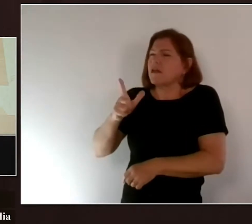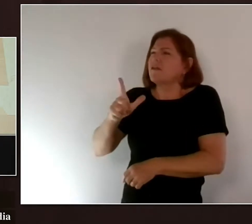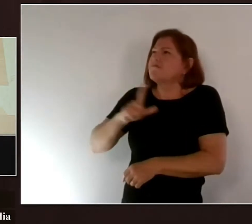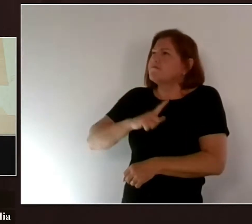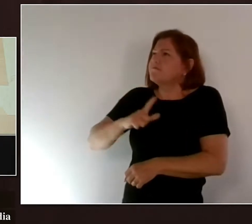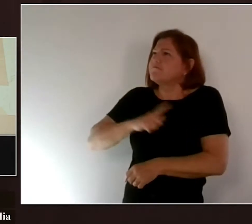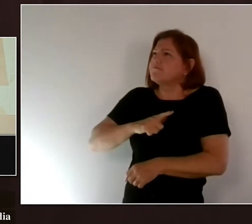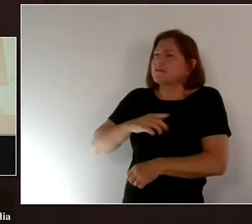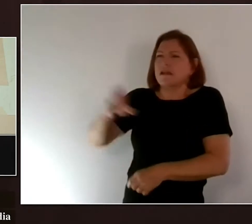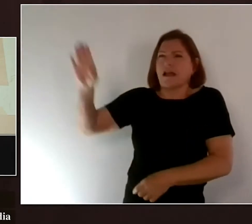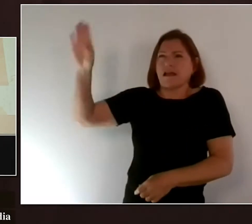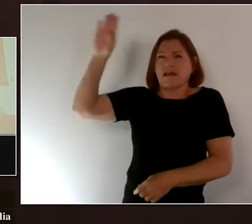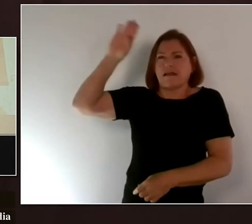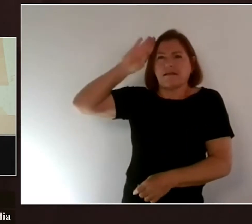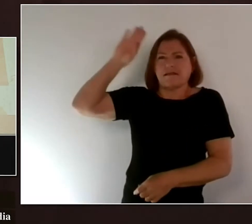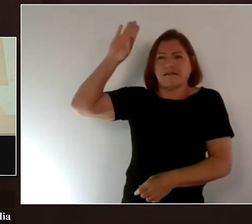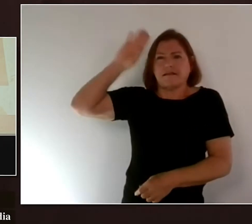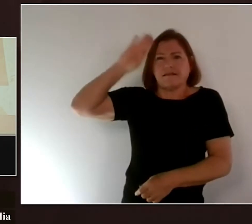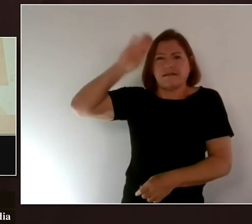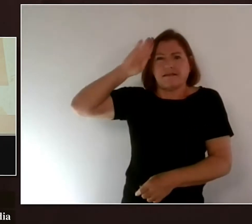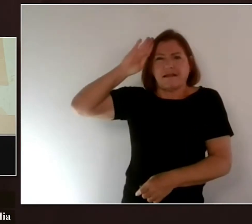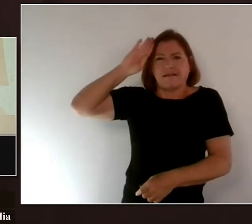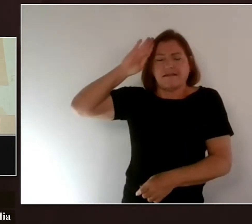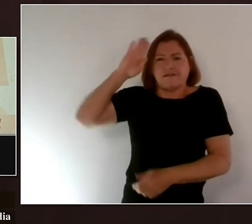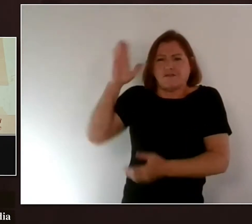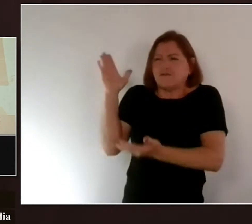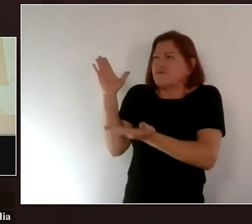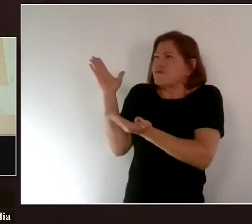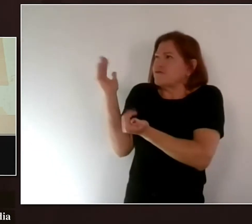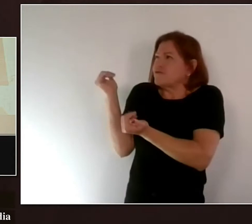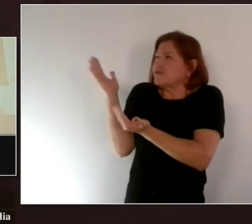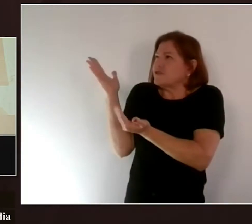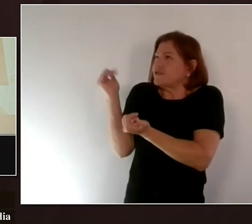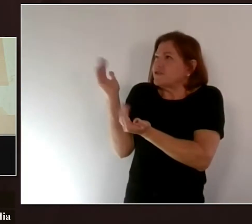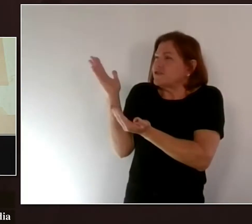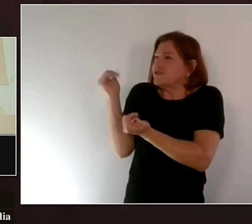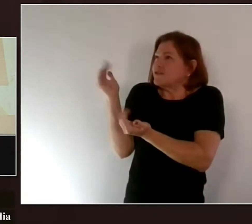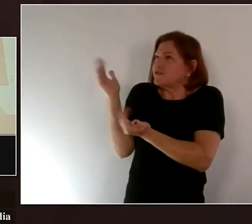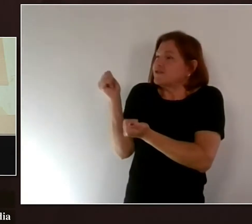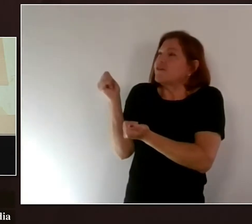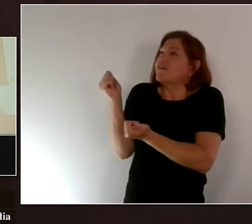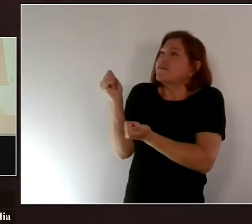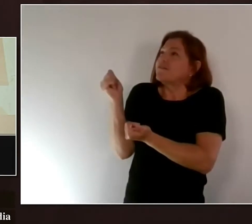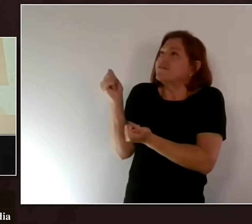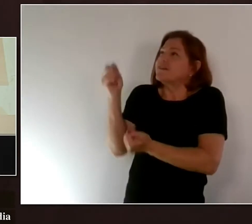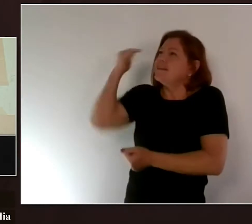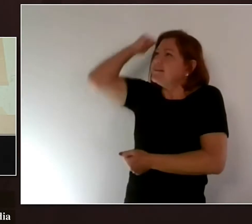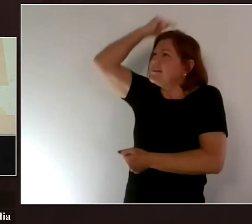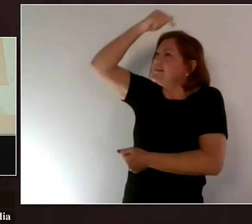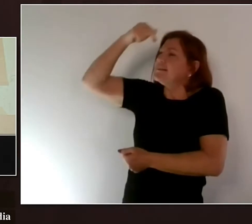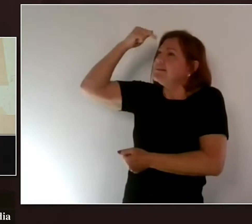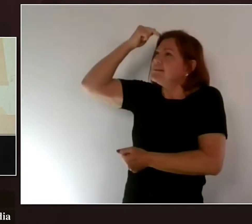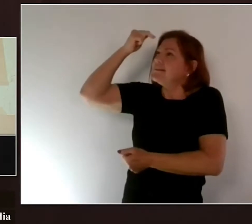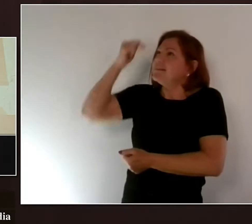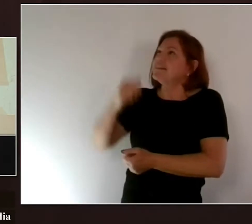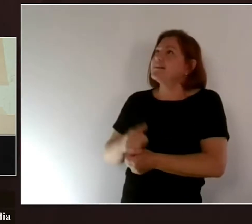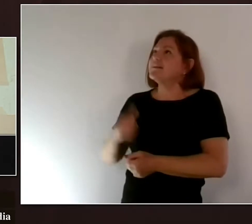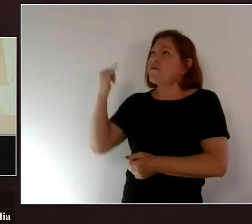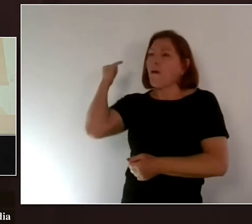jovens santos. Ou é o pai falando para o filho, porque o filho pediu, e o pai deu de